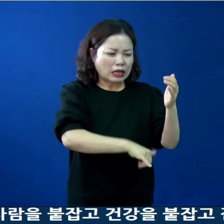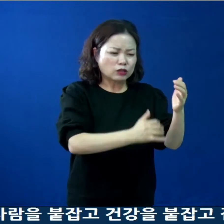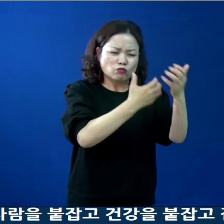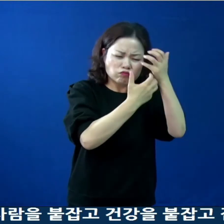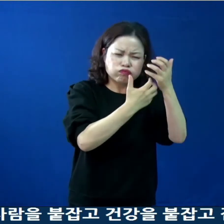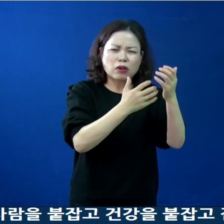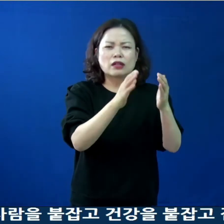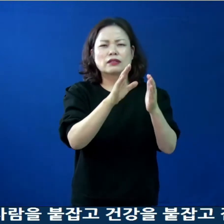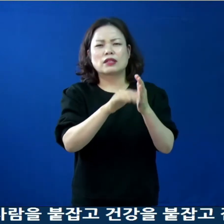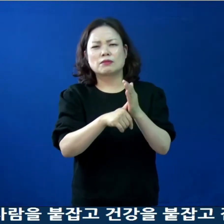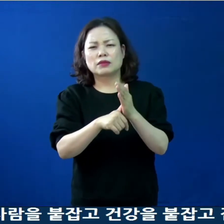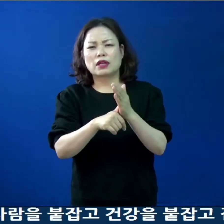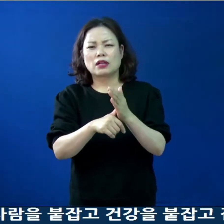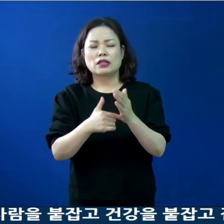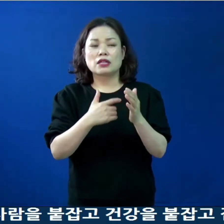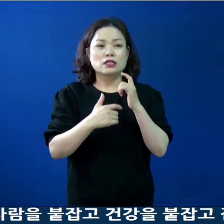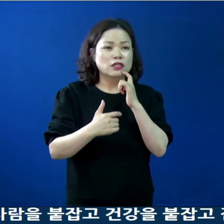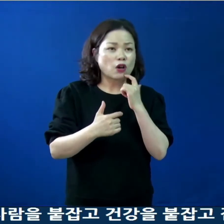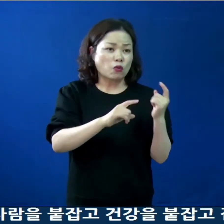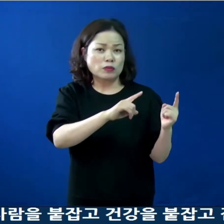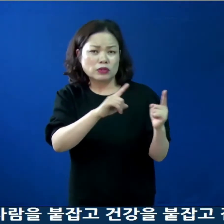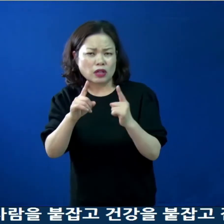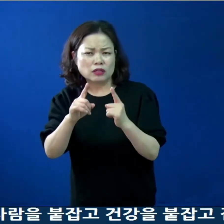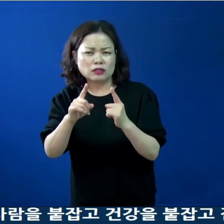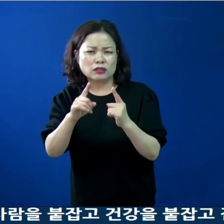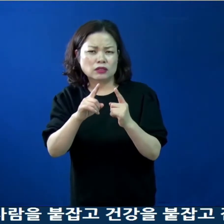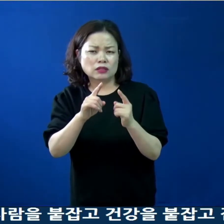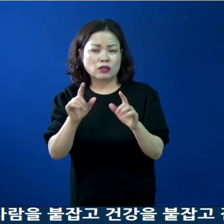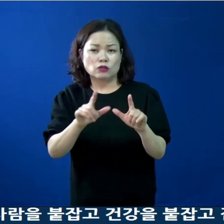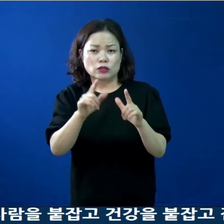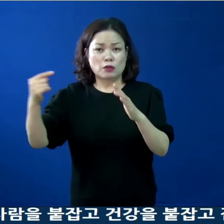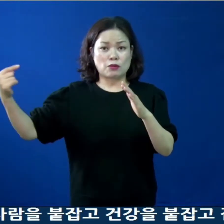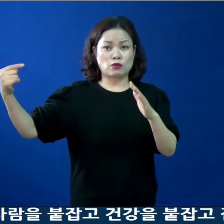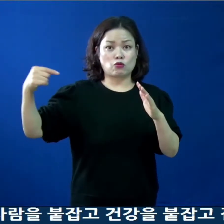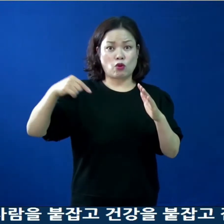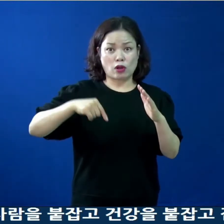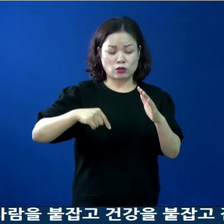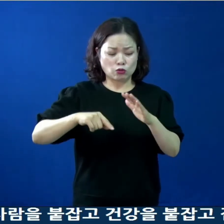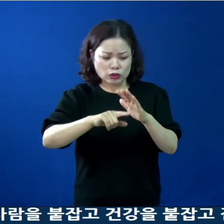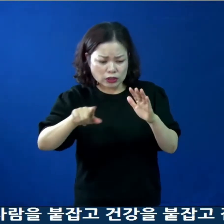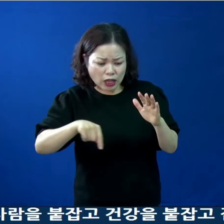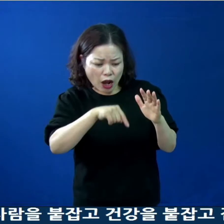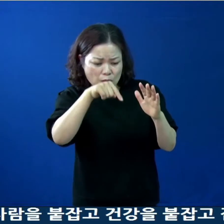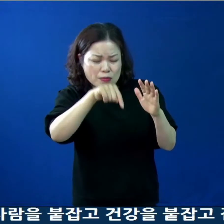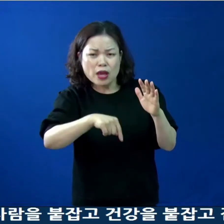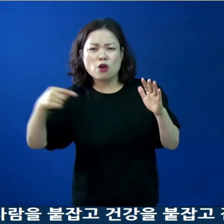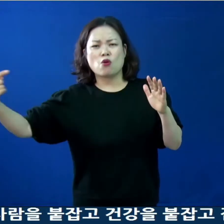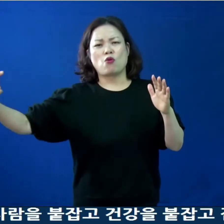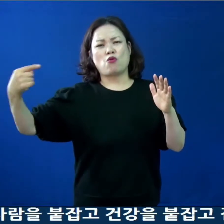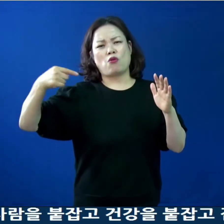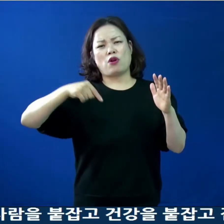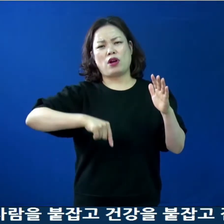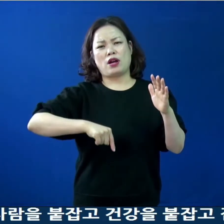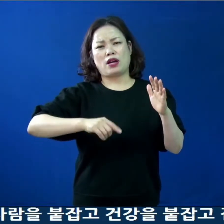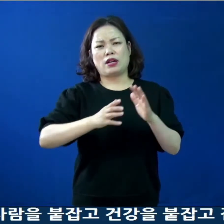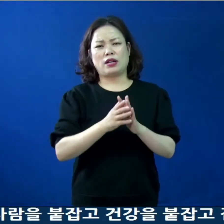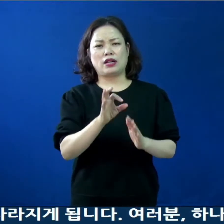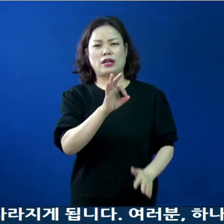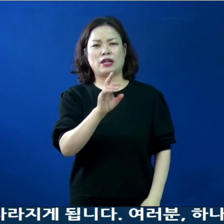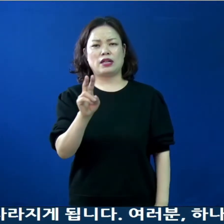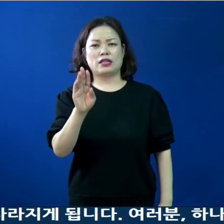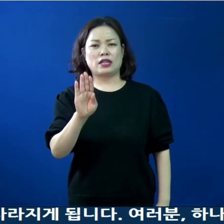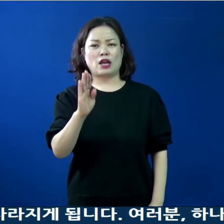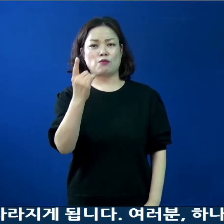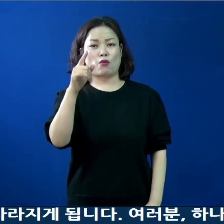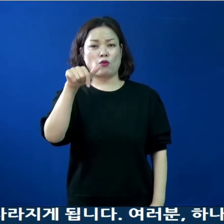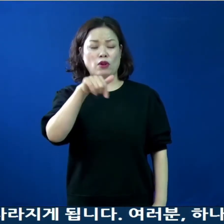내 안에 야곱이 살아날 때마다 우리 삶에 뚫고 들어오셔서, 우리 삶 속에 뚫고 들어오셔서 야복강 개울가로 몰고